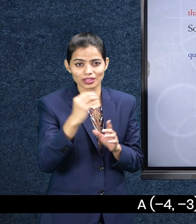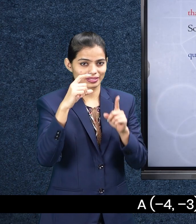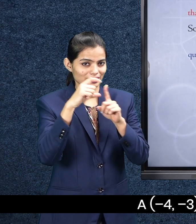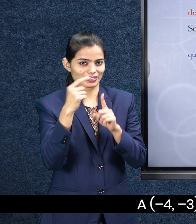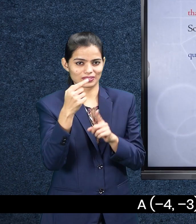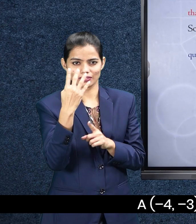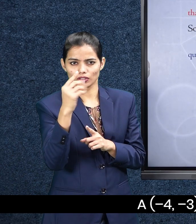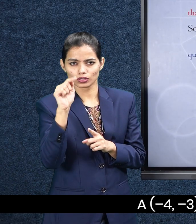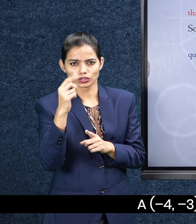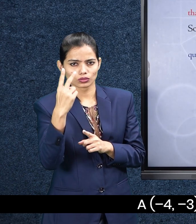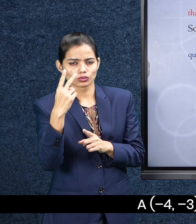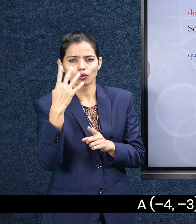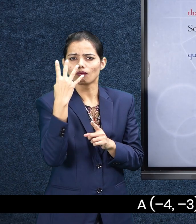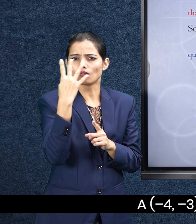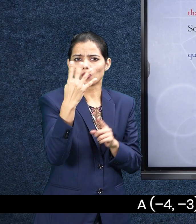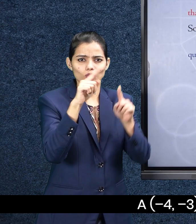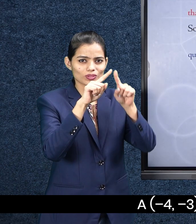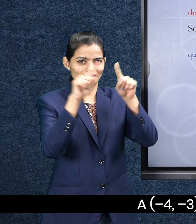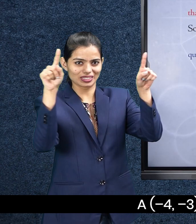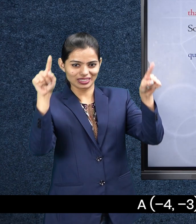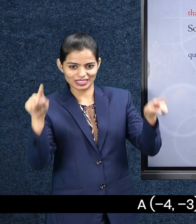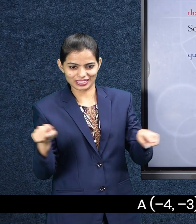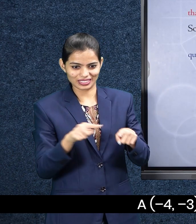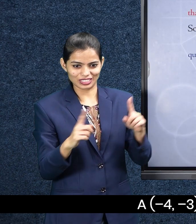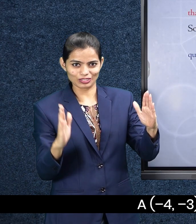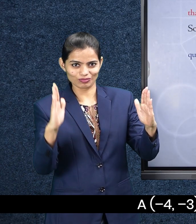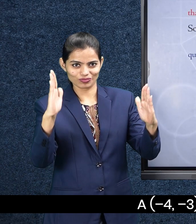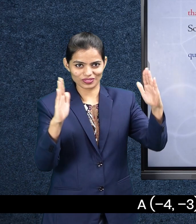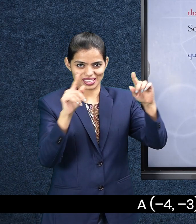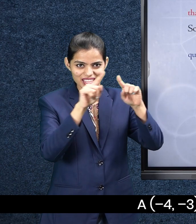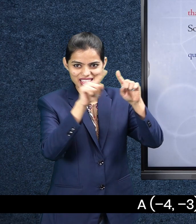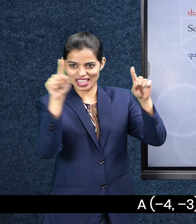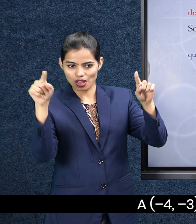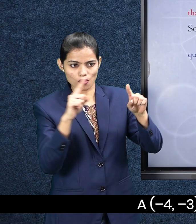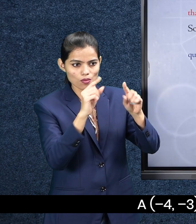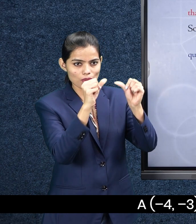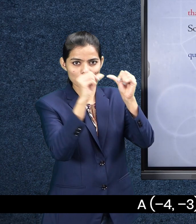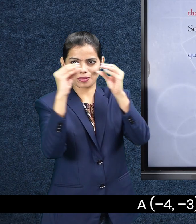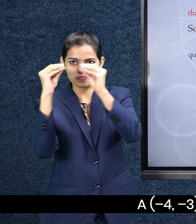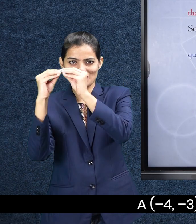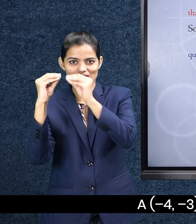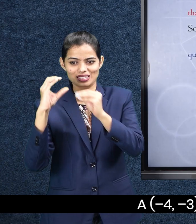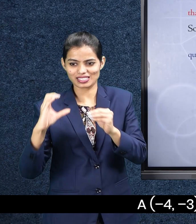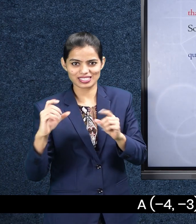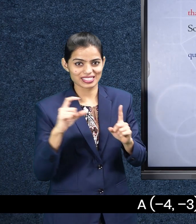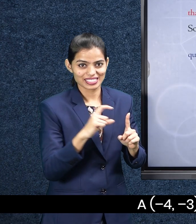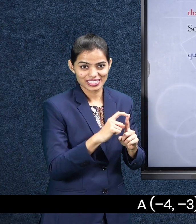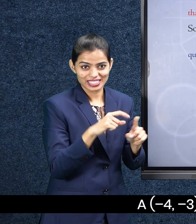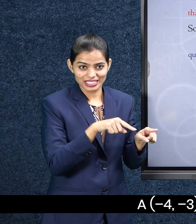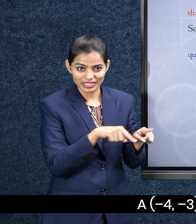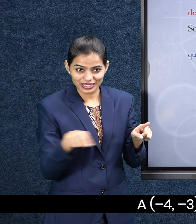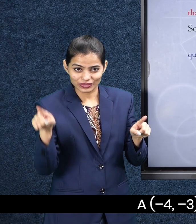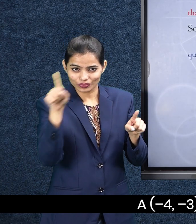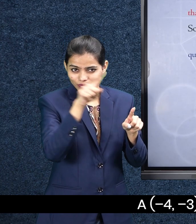பி வட்டடைப்புக்குறிக்குள் 3 1, சி வட்டடைப்புக்குறிக்குள் 3 6 மற்றும்